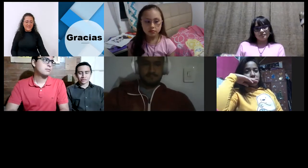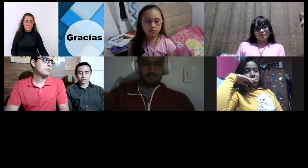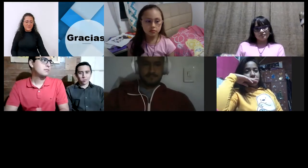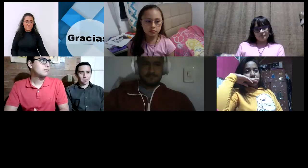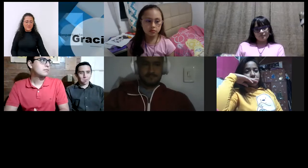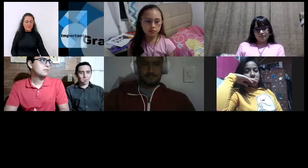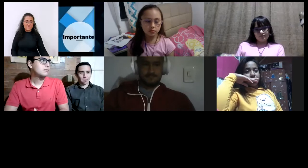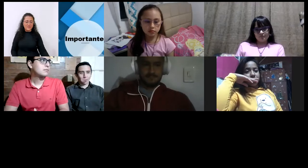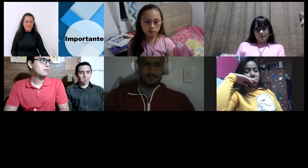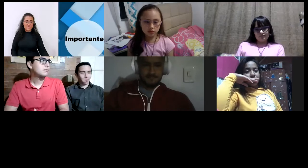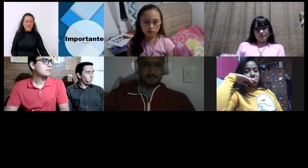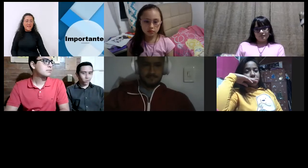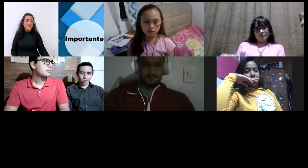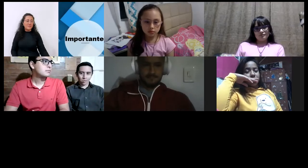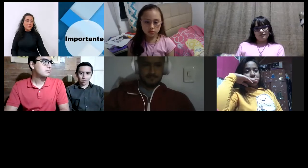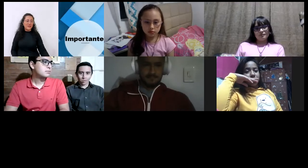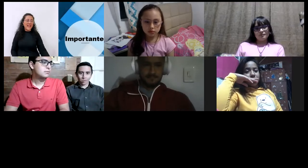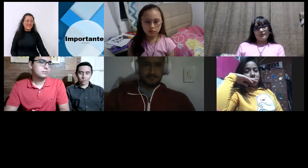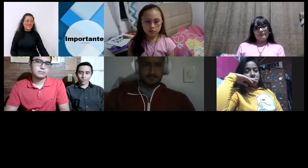Seguimos con importante.